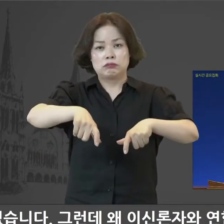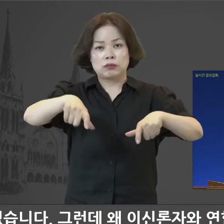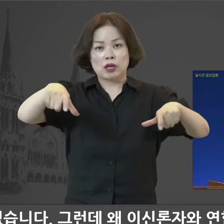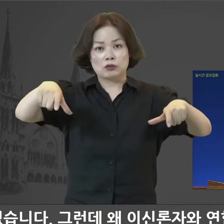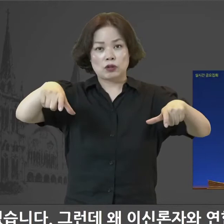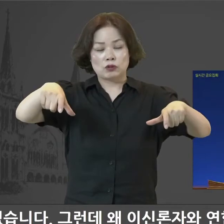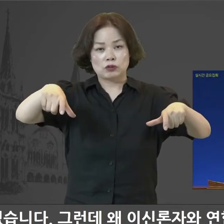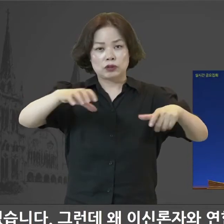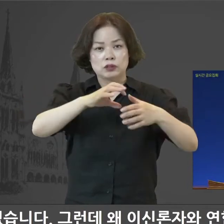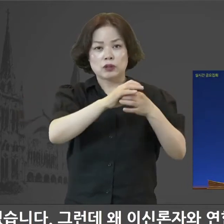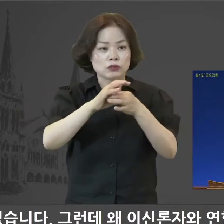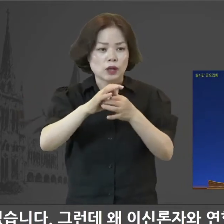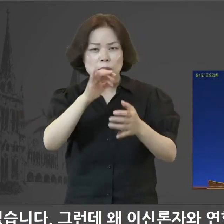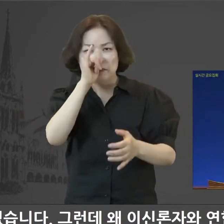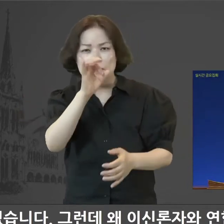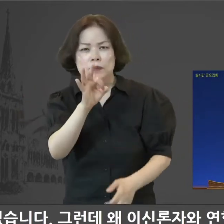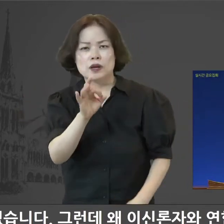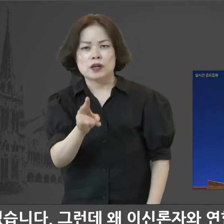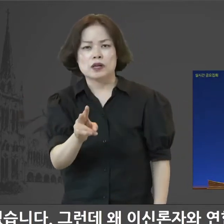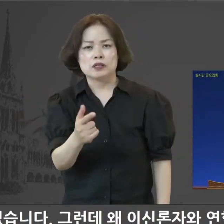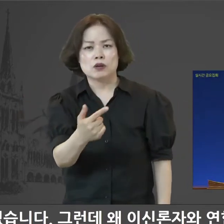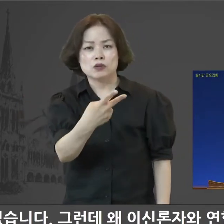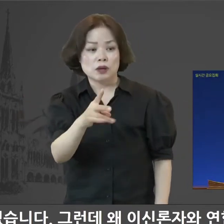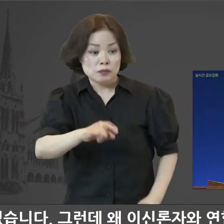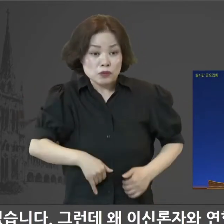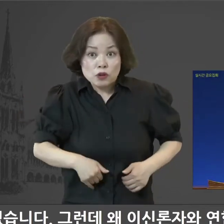위해서는 연대가 필요하다 이런 얘기하면 못 알아들으시죠.